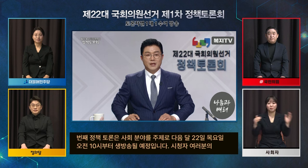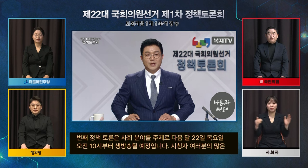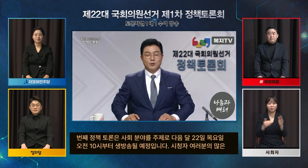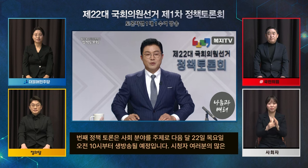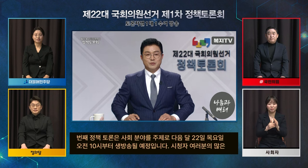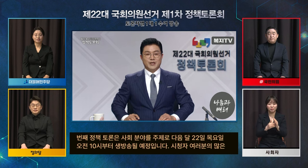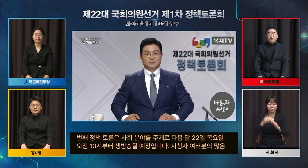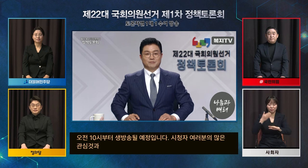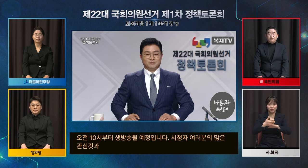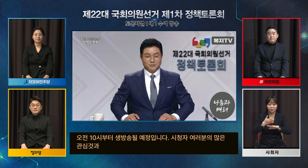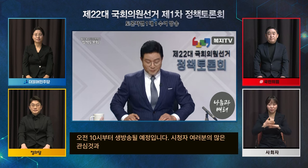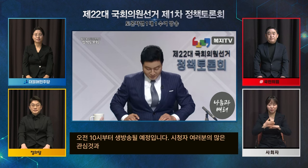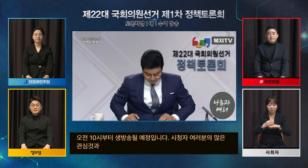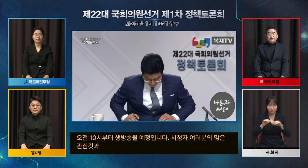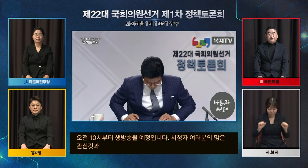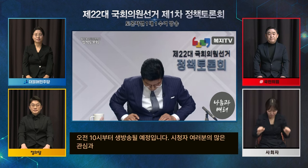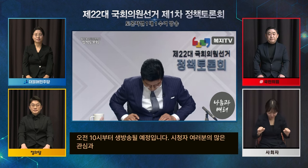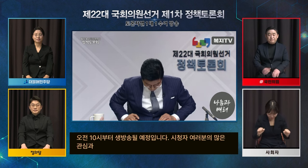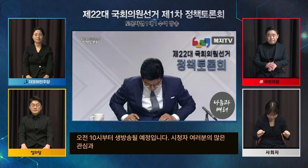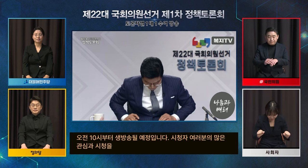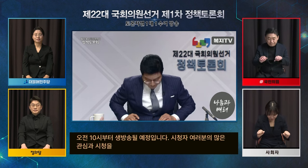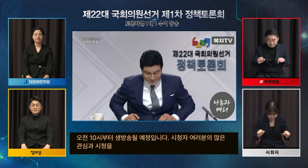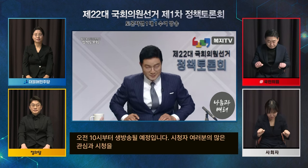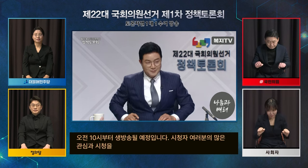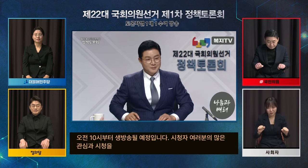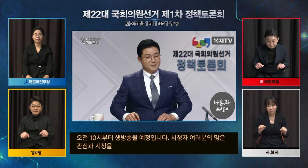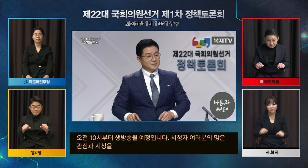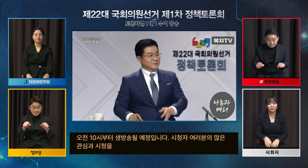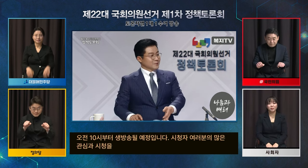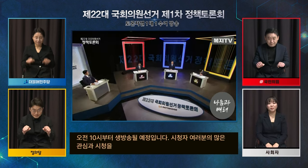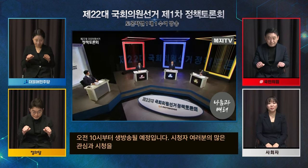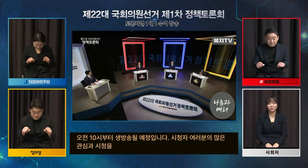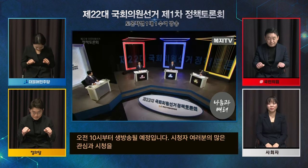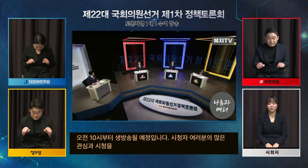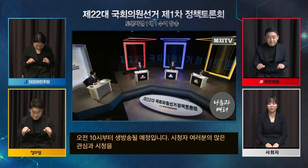마칩니다. 고맙습니다. 고맙습니다.